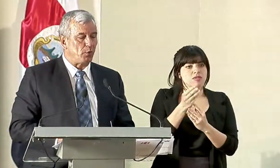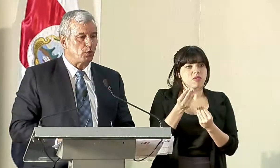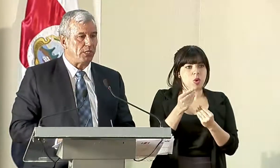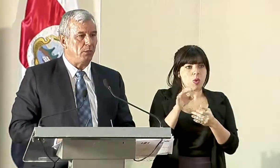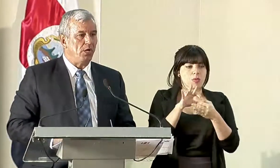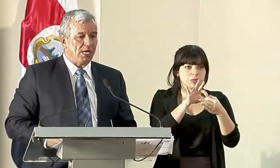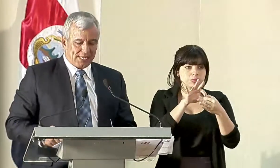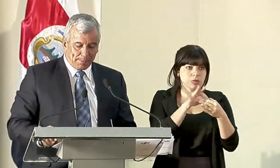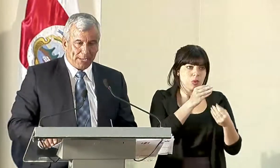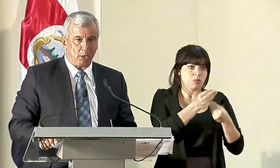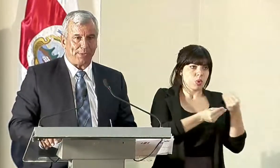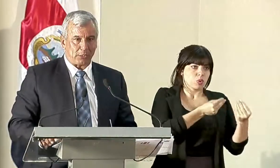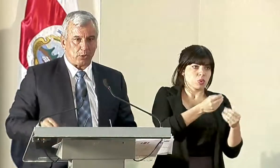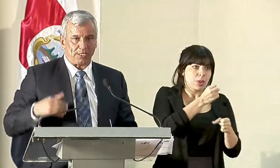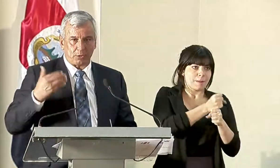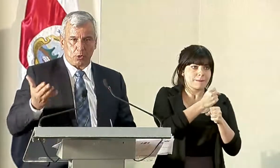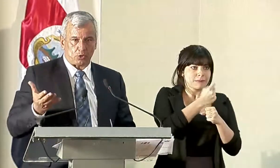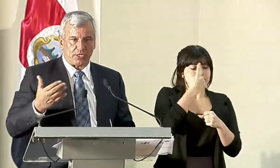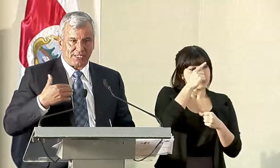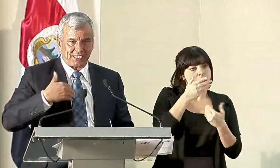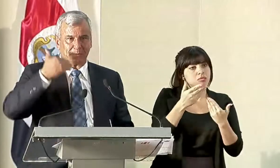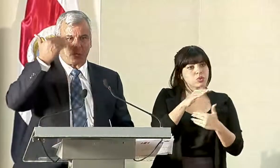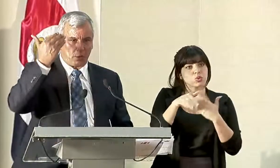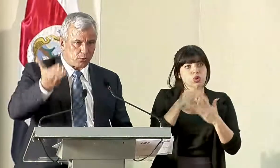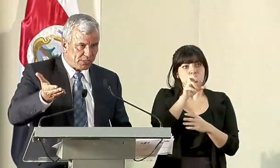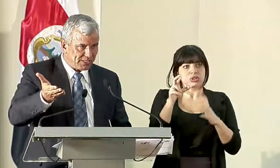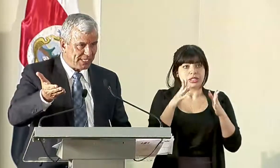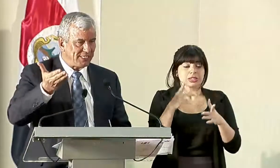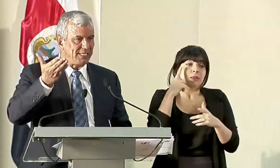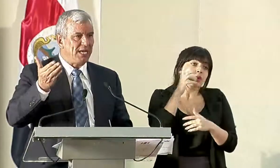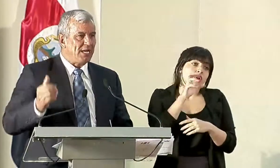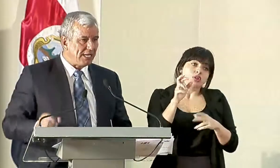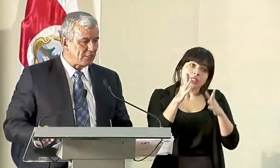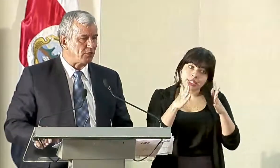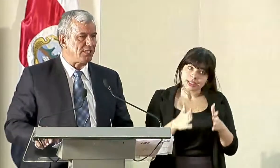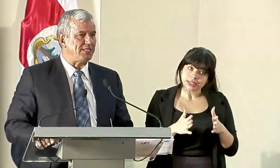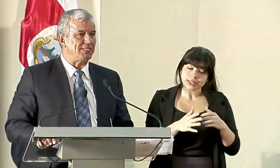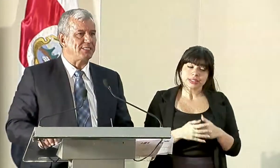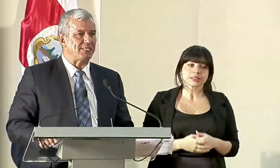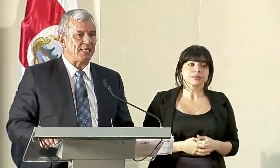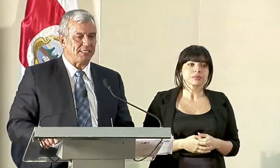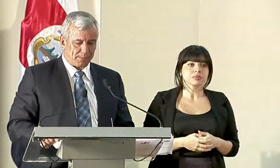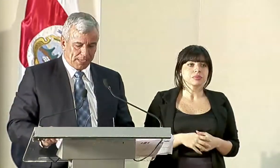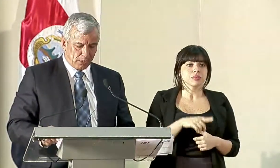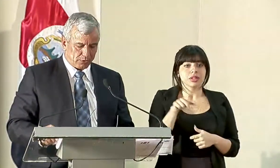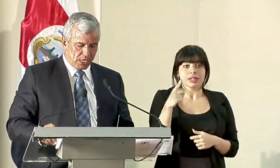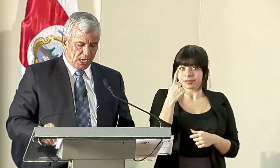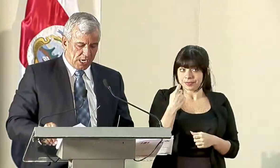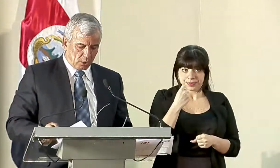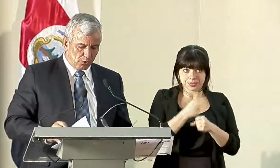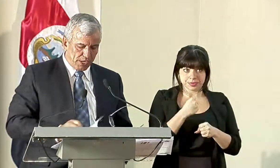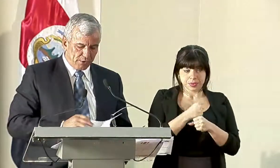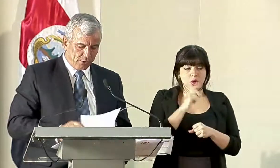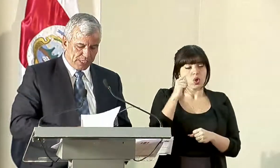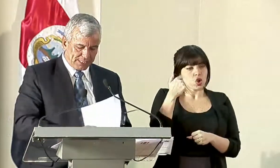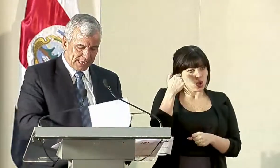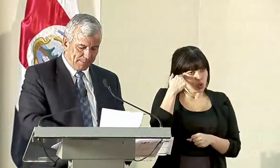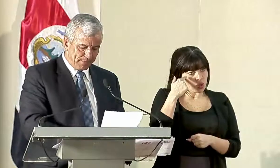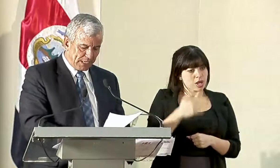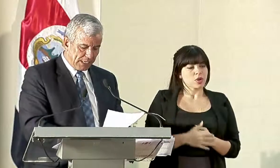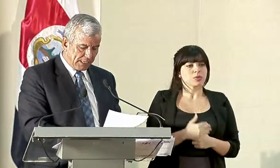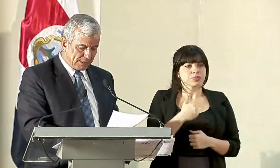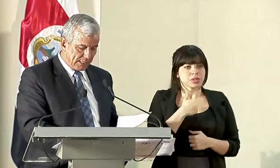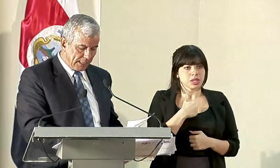con el sector productivo de empleo para todas y todos los costarricenses, porque con los costarricenses y las costarricenses que están desempleados, el gobierno